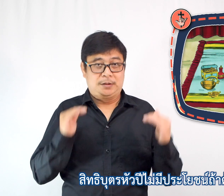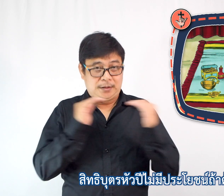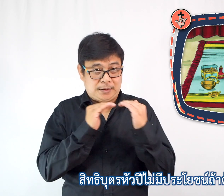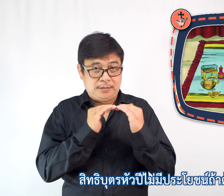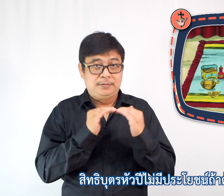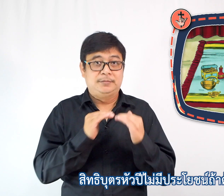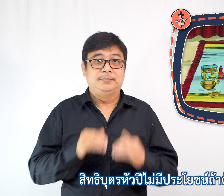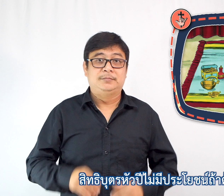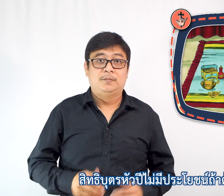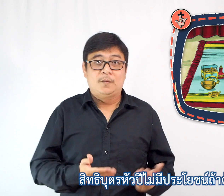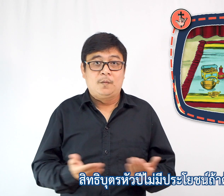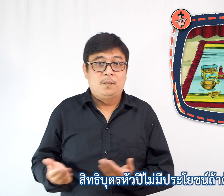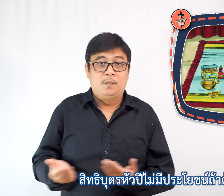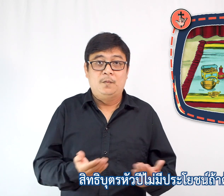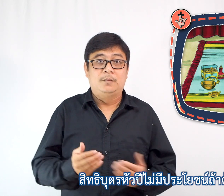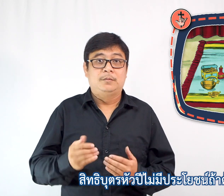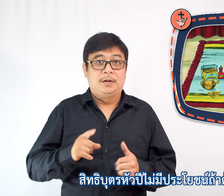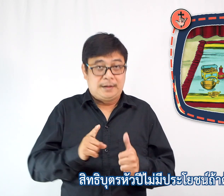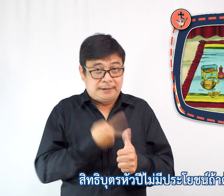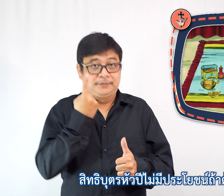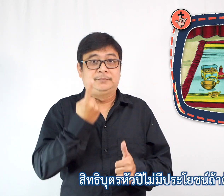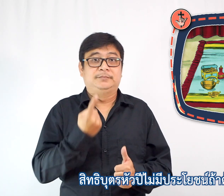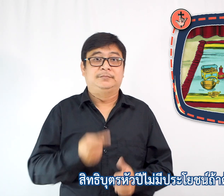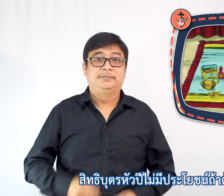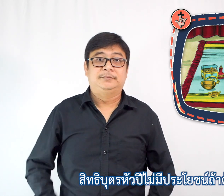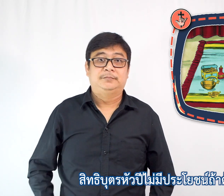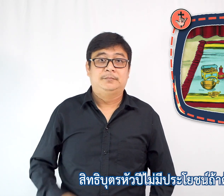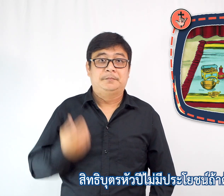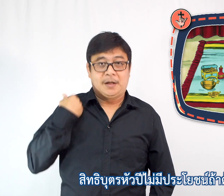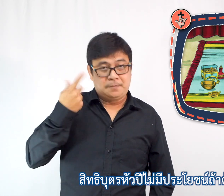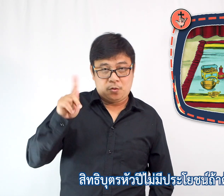สิทธิบุตรหัวปีไม่มีประโยชน์ถ้าต้องตาย